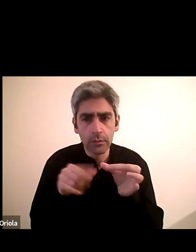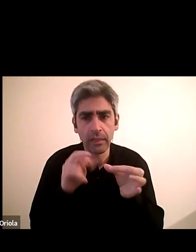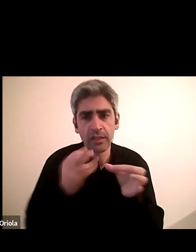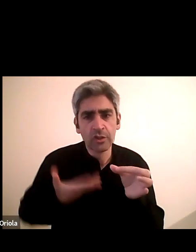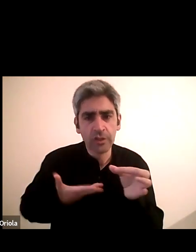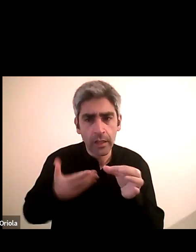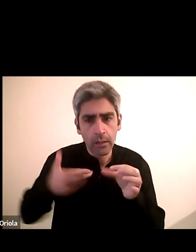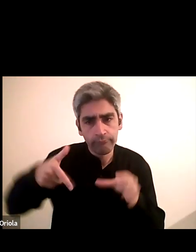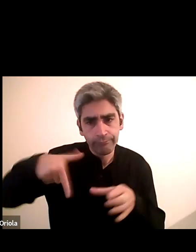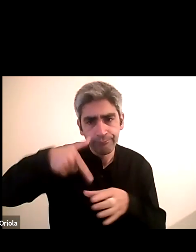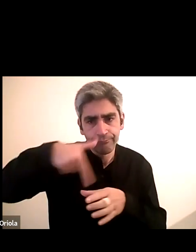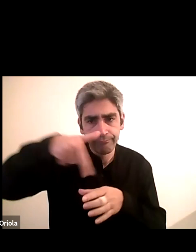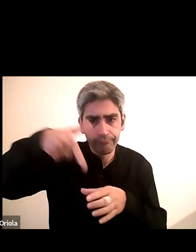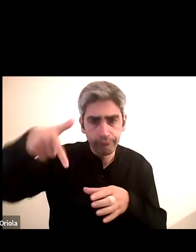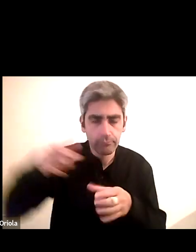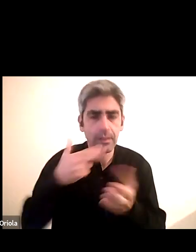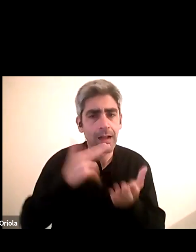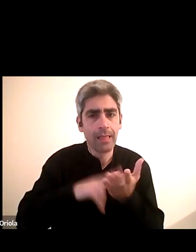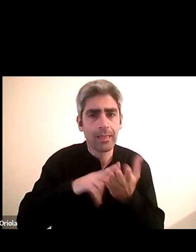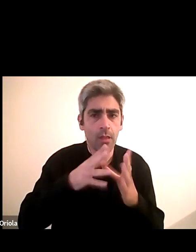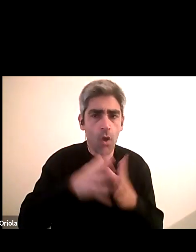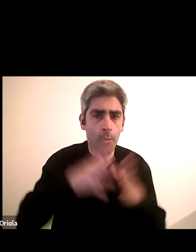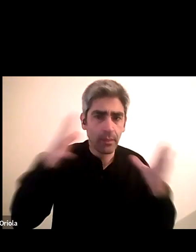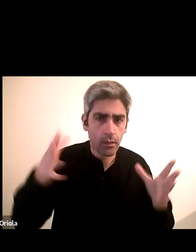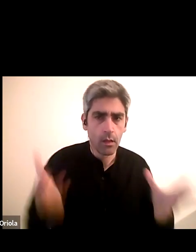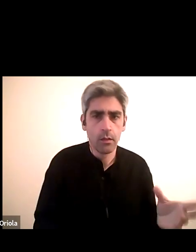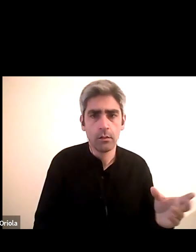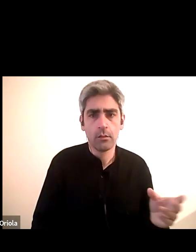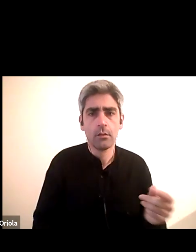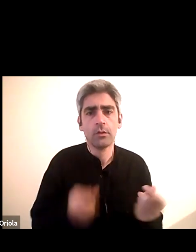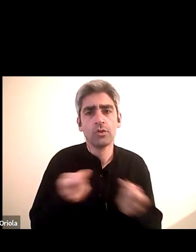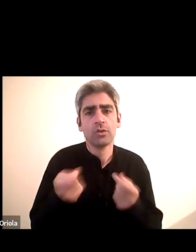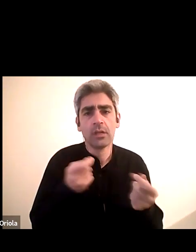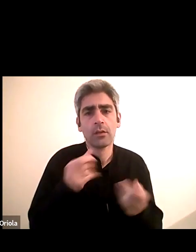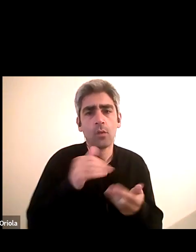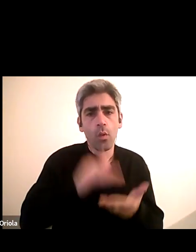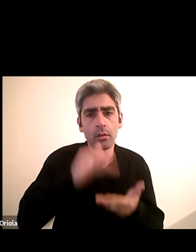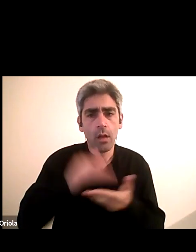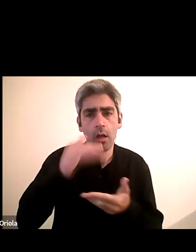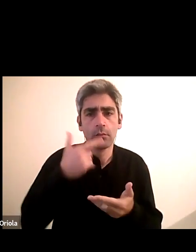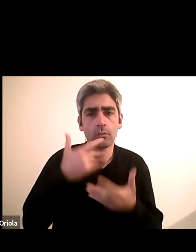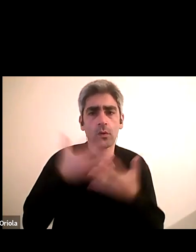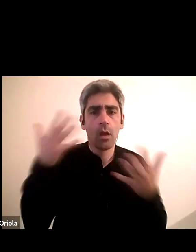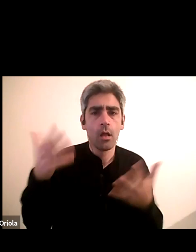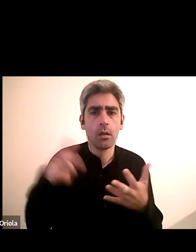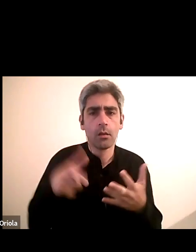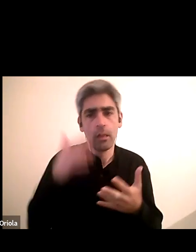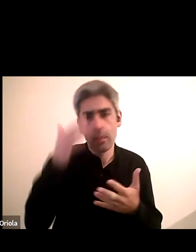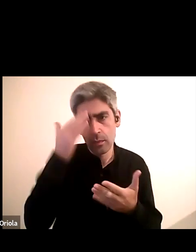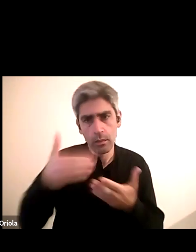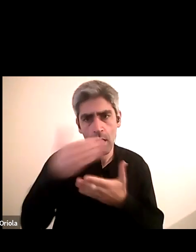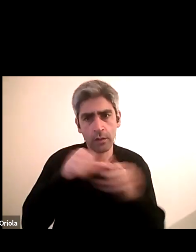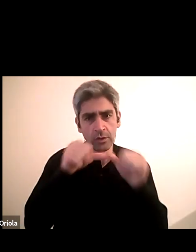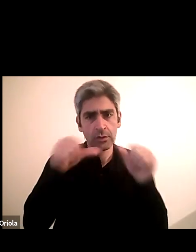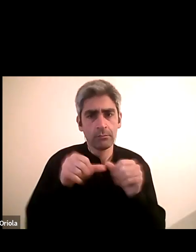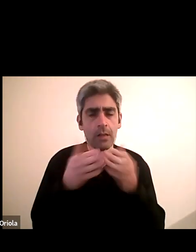3D, a realidade aumentada, a gestão de quantidade enorme de dados em sistemas